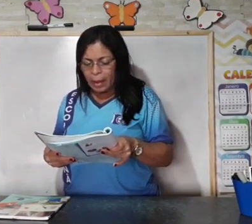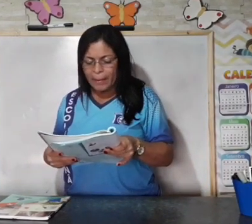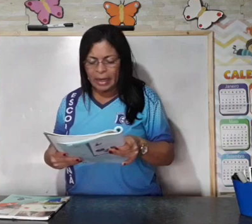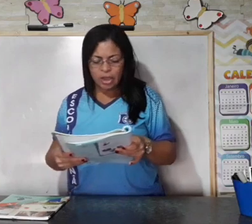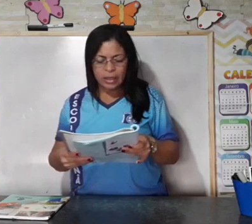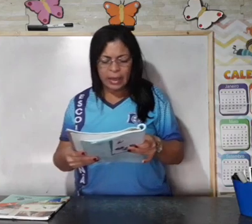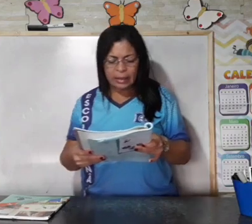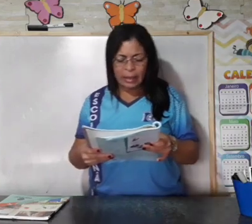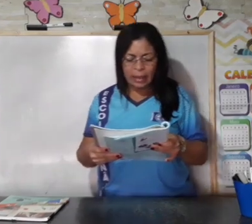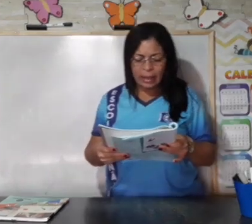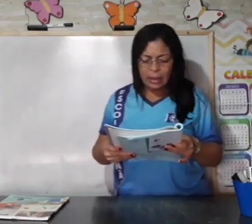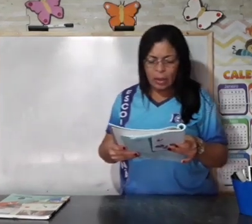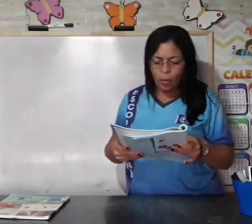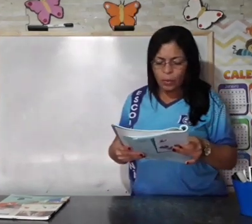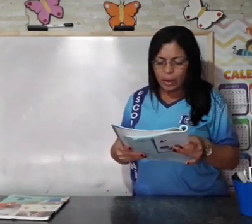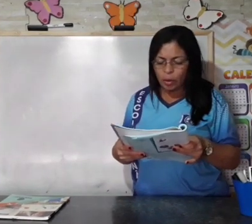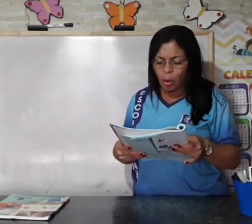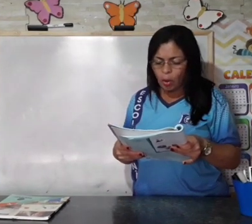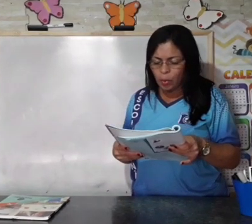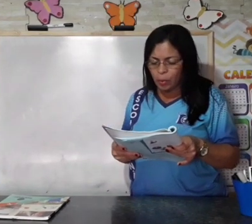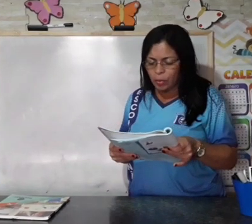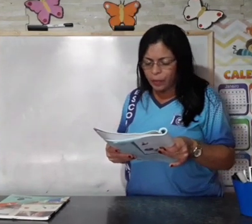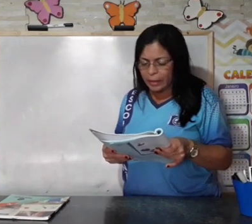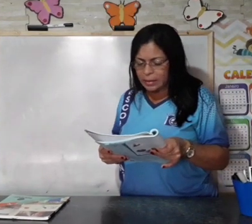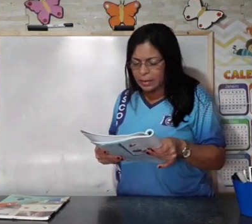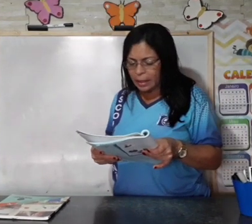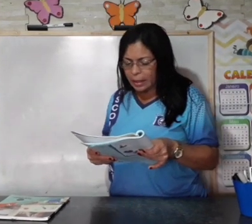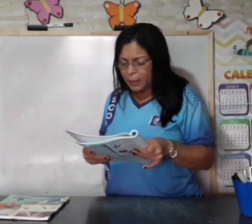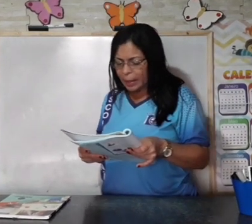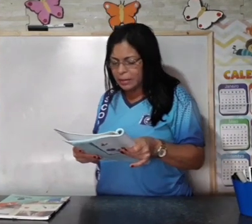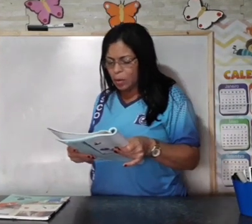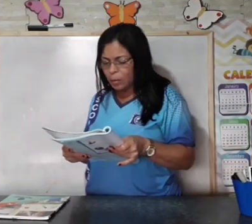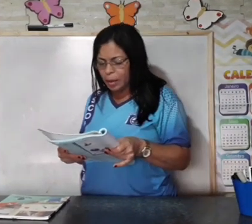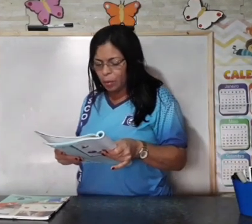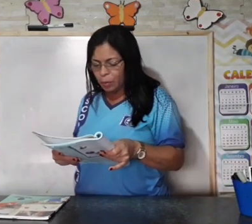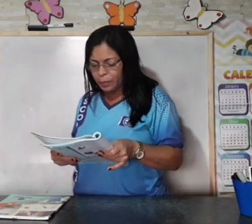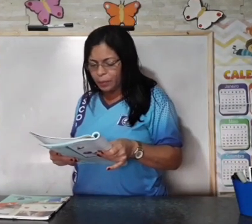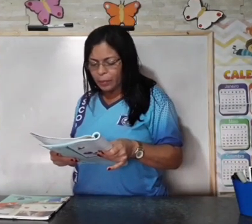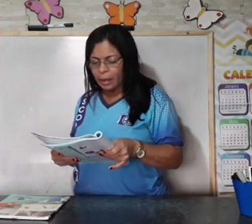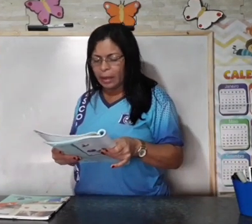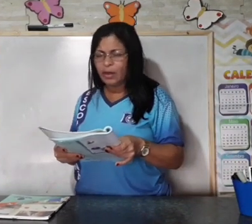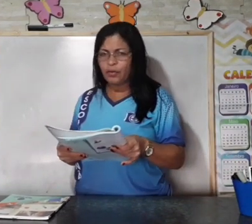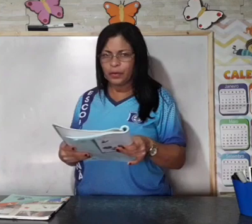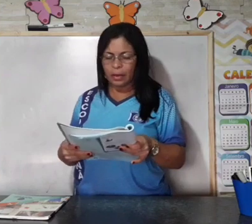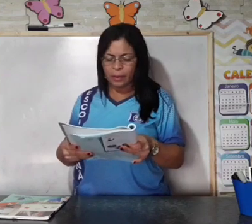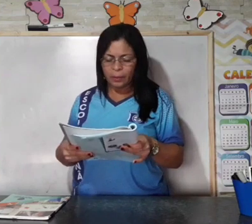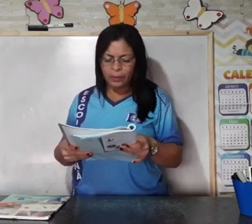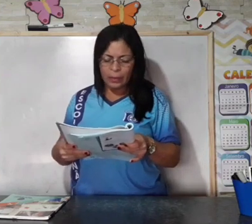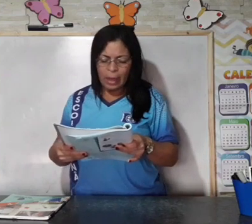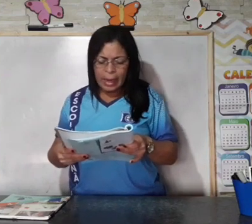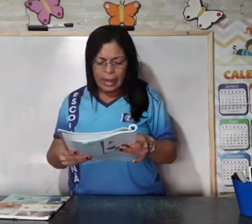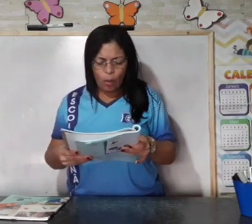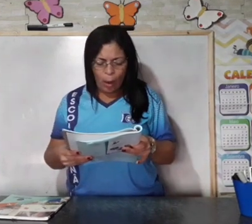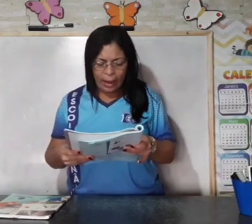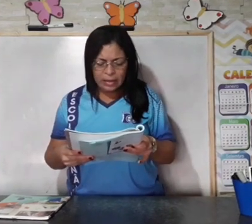mas nem tem um que todo mundo vai dizer que parece comigo. Enfim, iguais